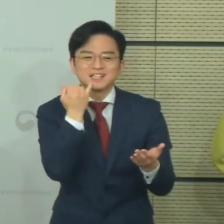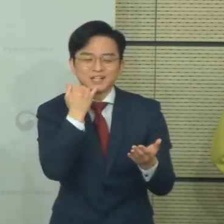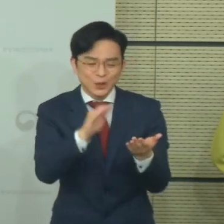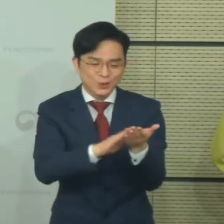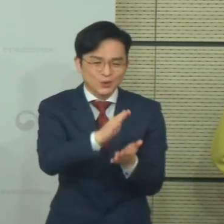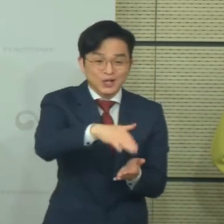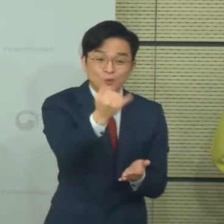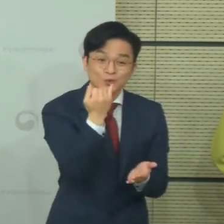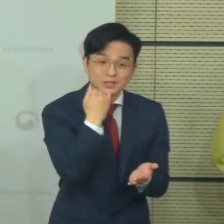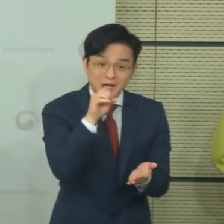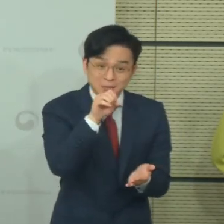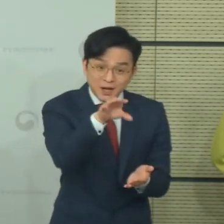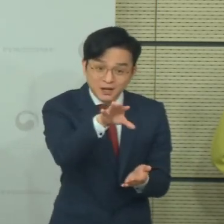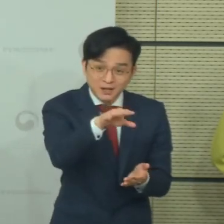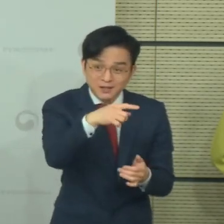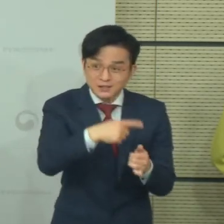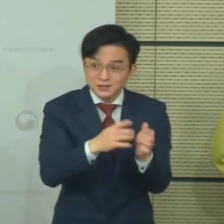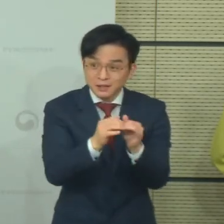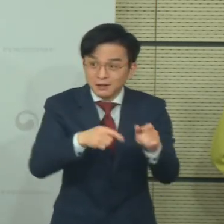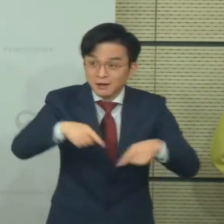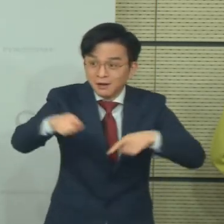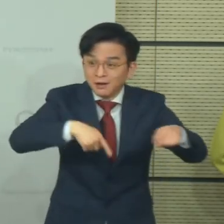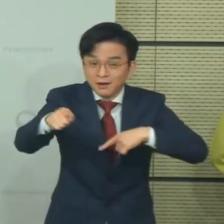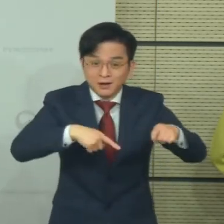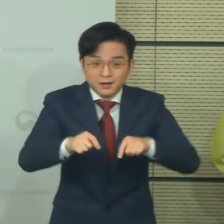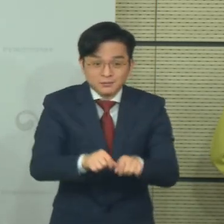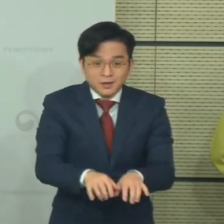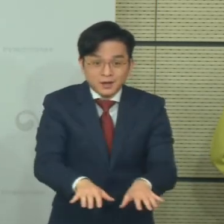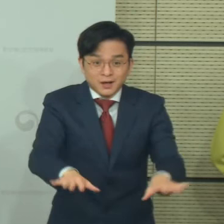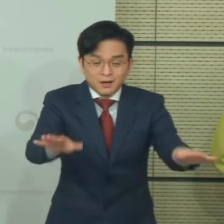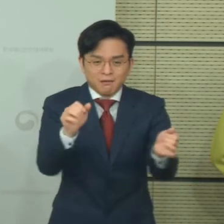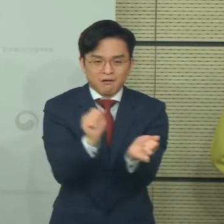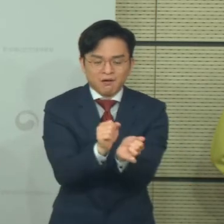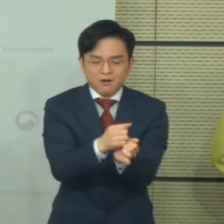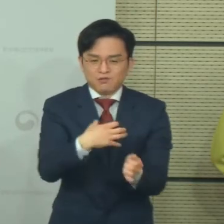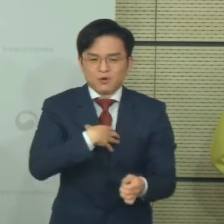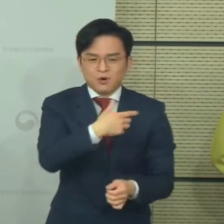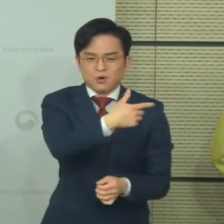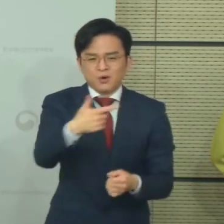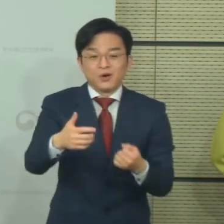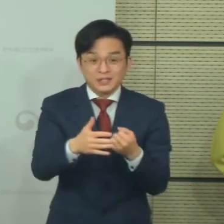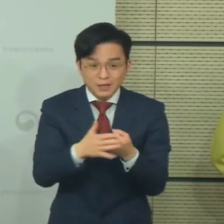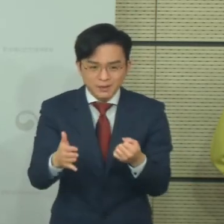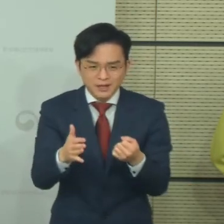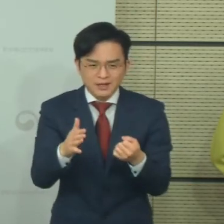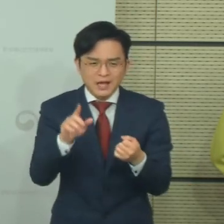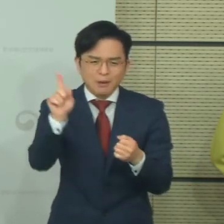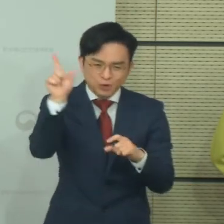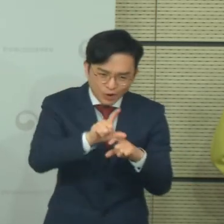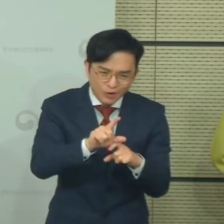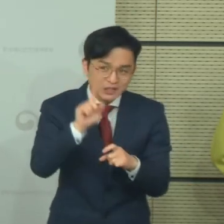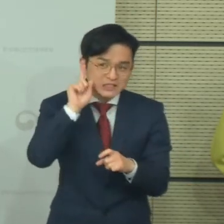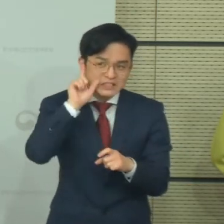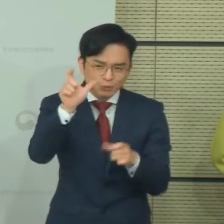높은 사회적 거리두기를 해서 이 지역사회 감염들을 최대한 낮추자라고 하는 것이 저희 목표입니다. 그래서 그런 부분을 좀 감안해